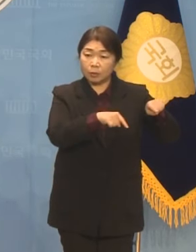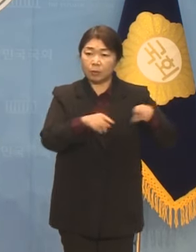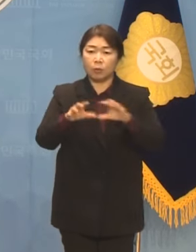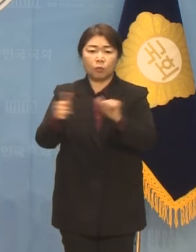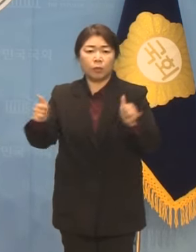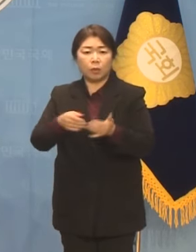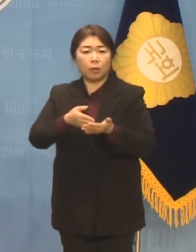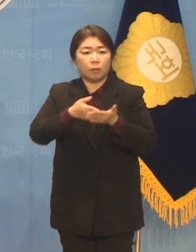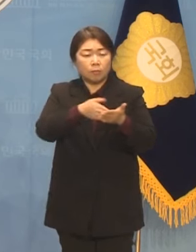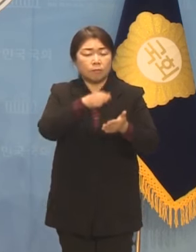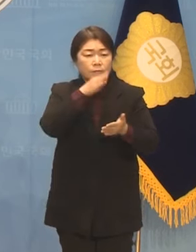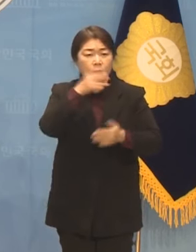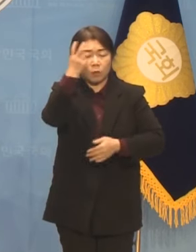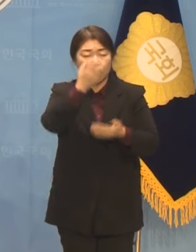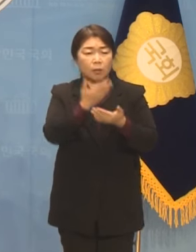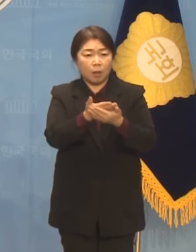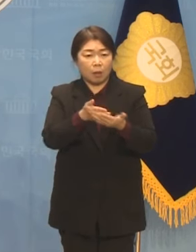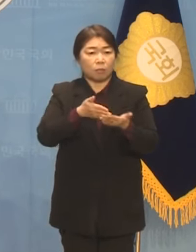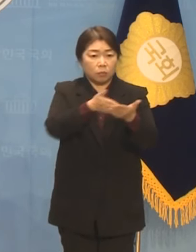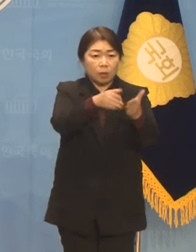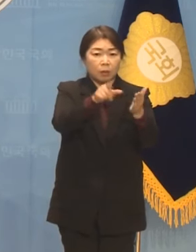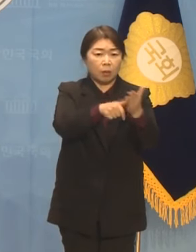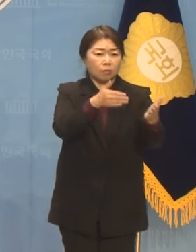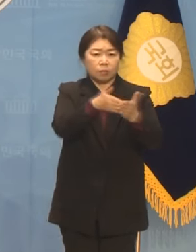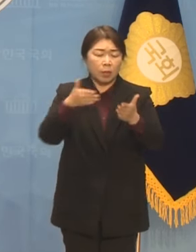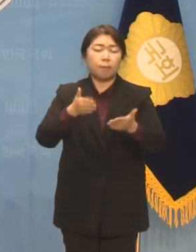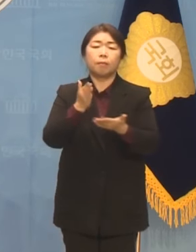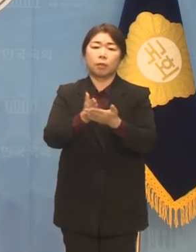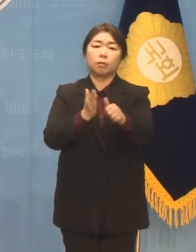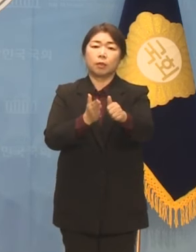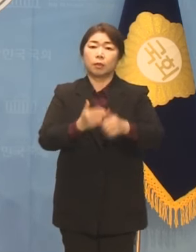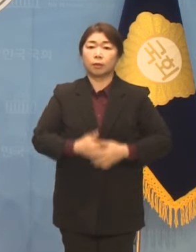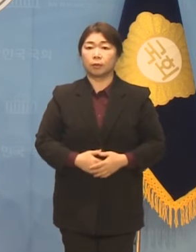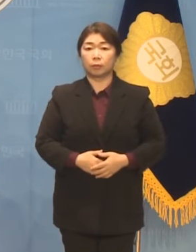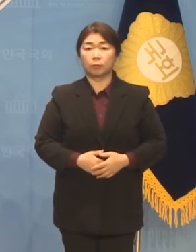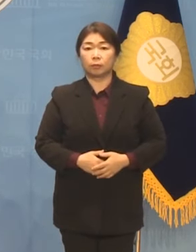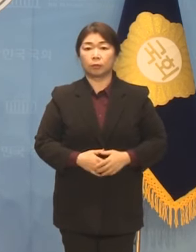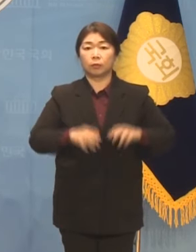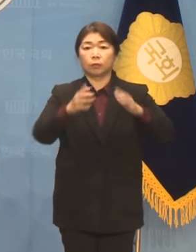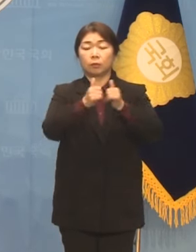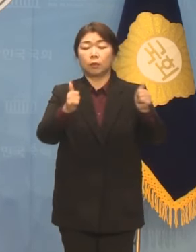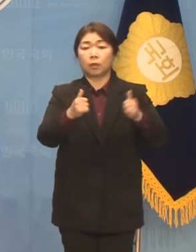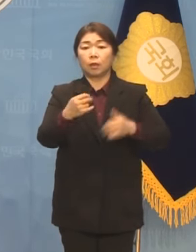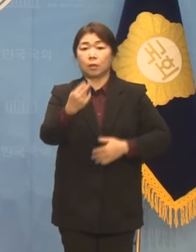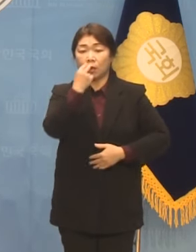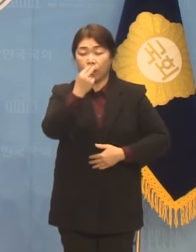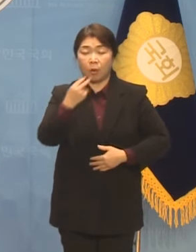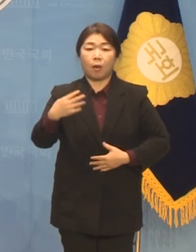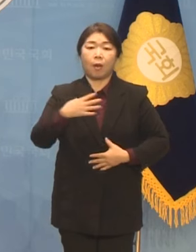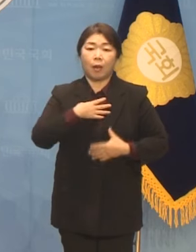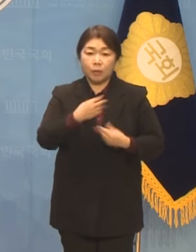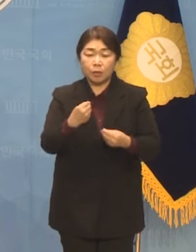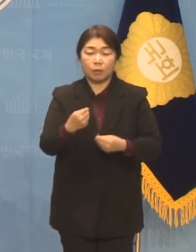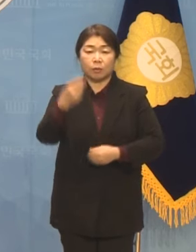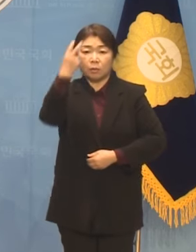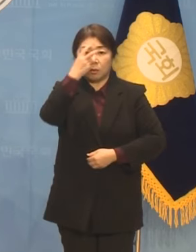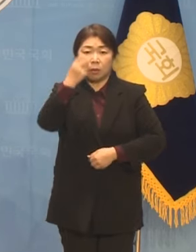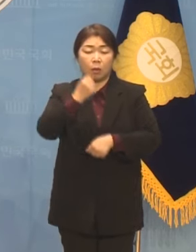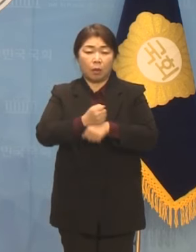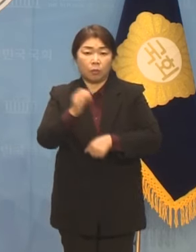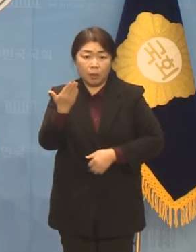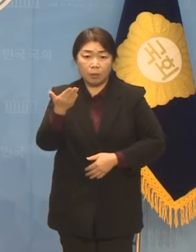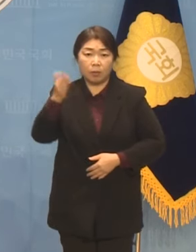아닙니다. 국민의 안전과 생명을 지키기 위한 정부의 권한을 오히려 진상규명을